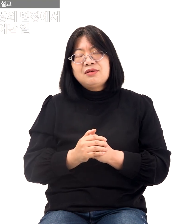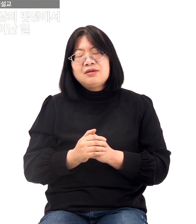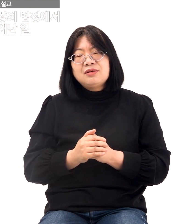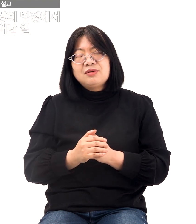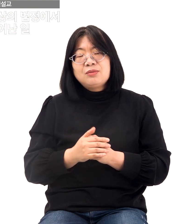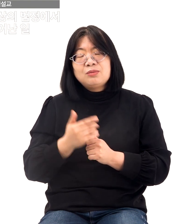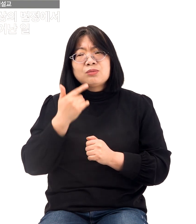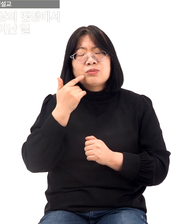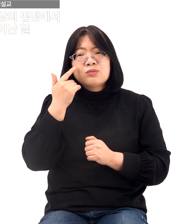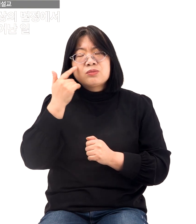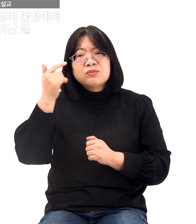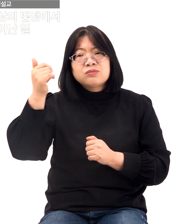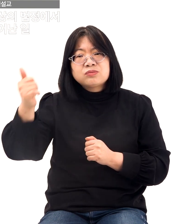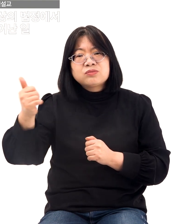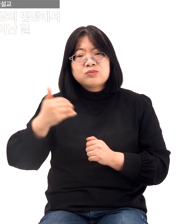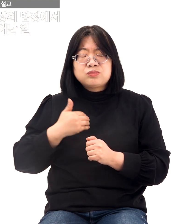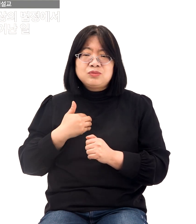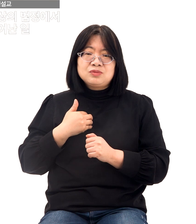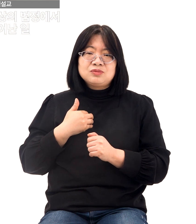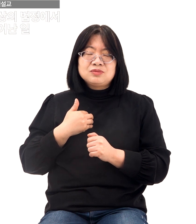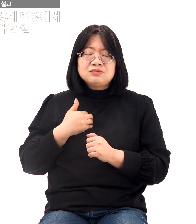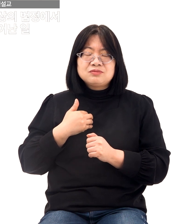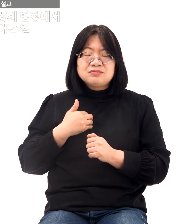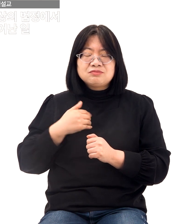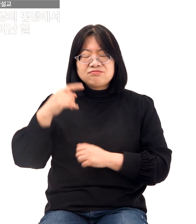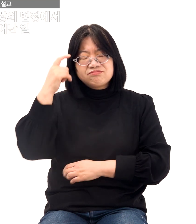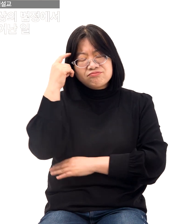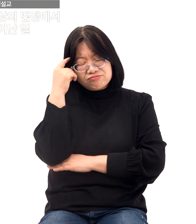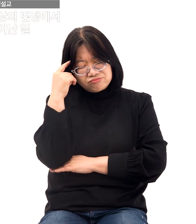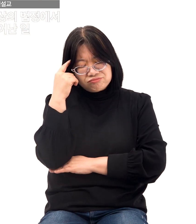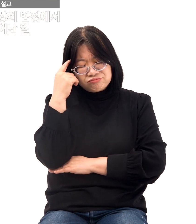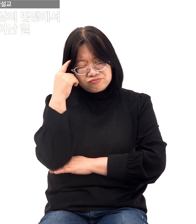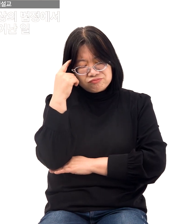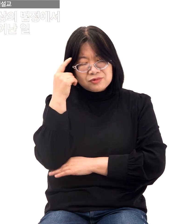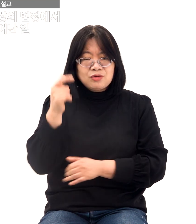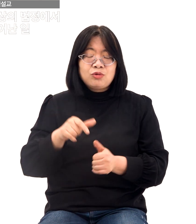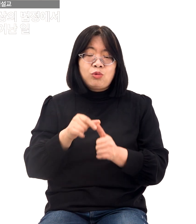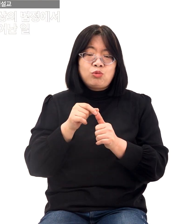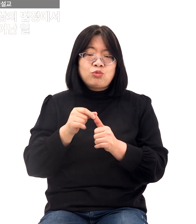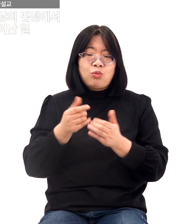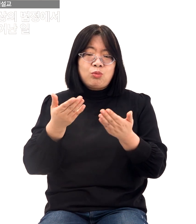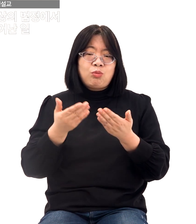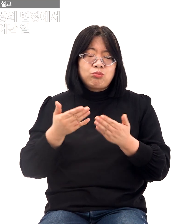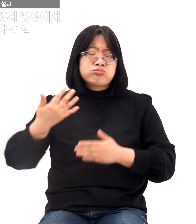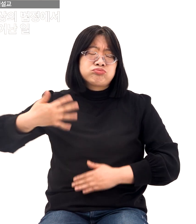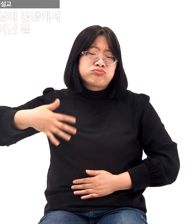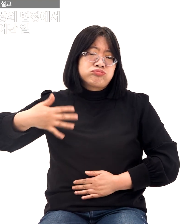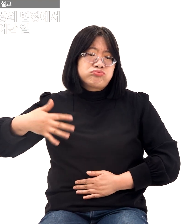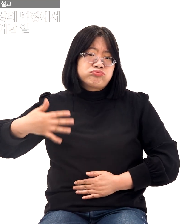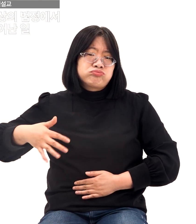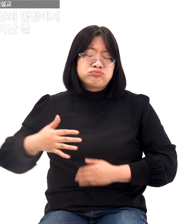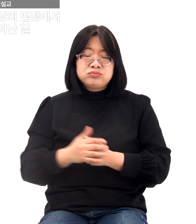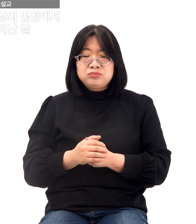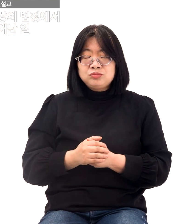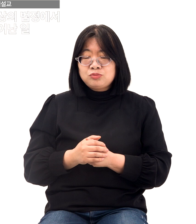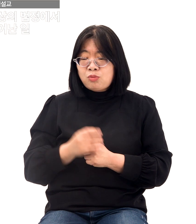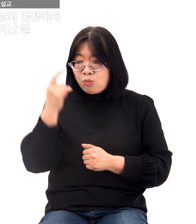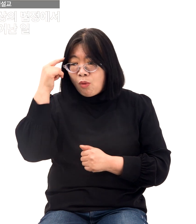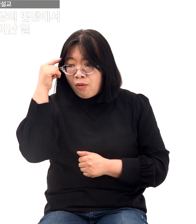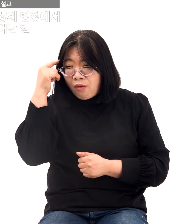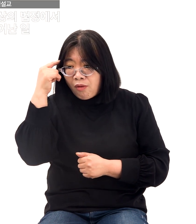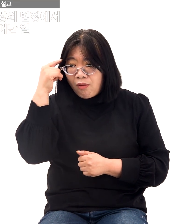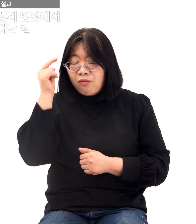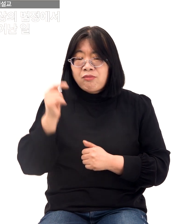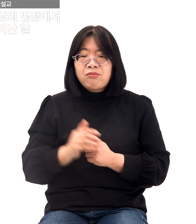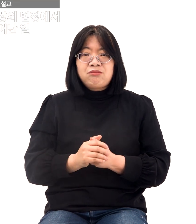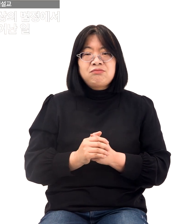목사님 저는 정말 아무리 생각해도 구원 못 받은 것 같아요. 왜 그렇게 생각하니?